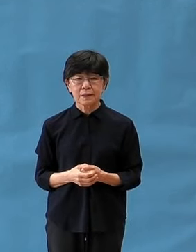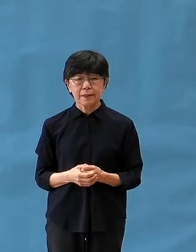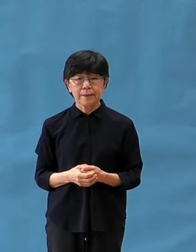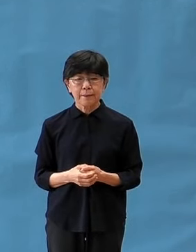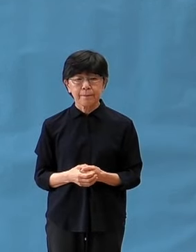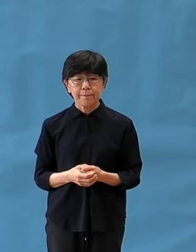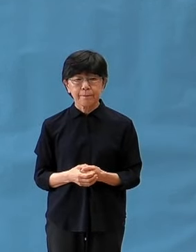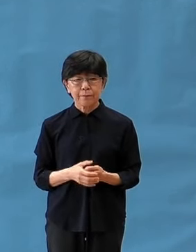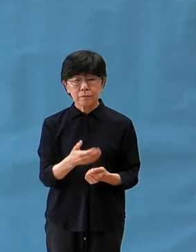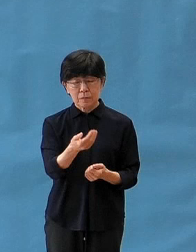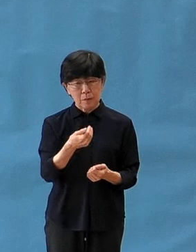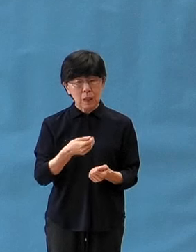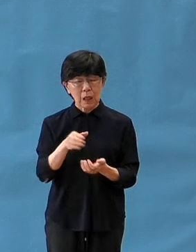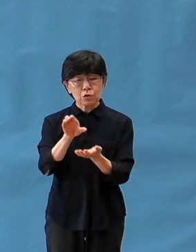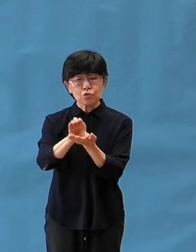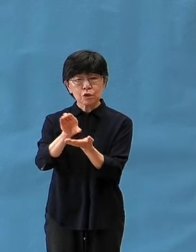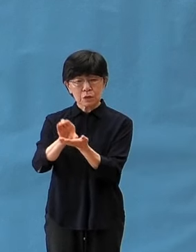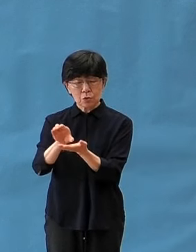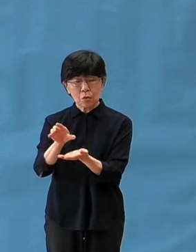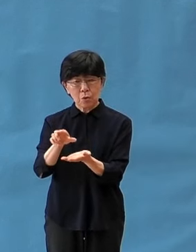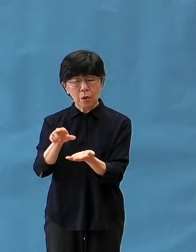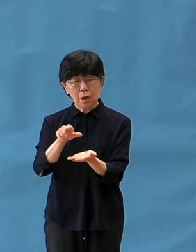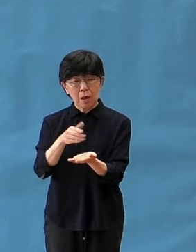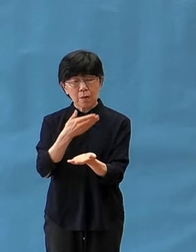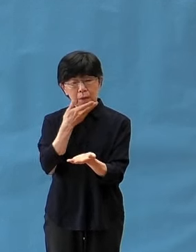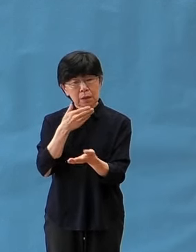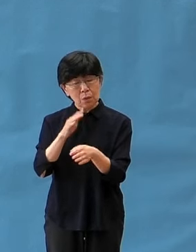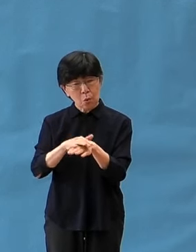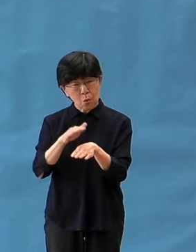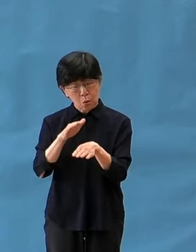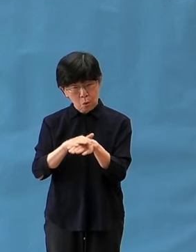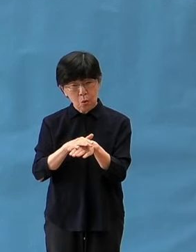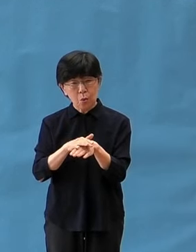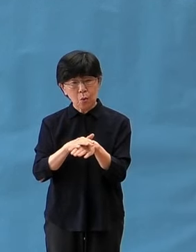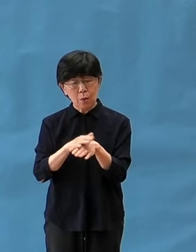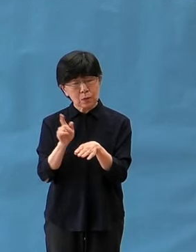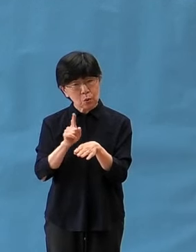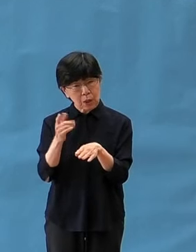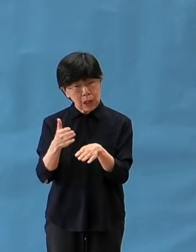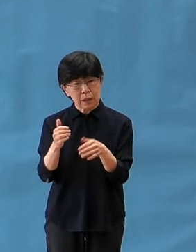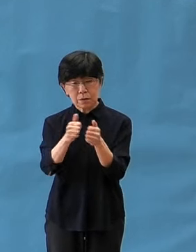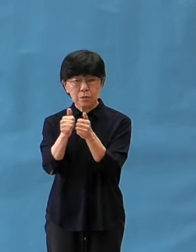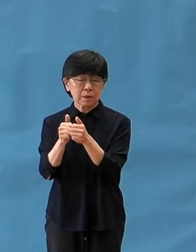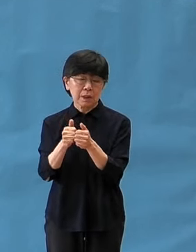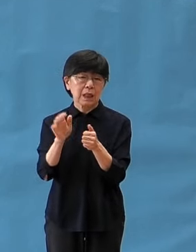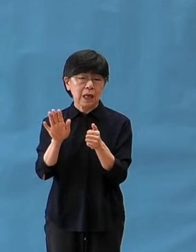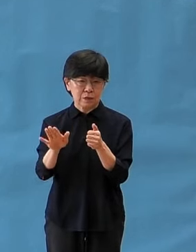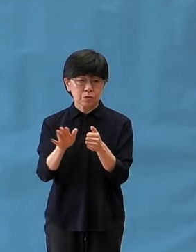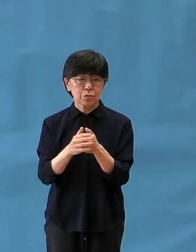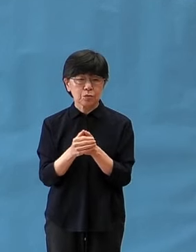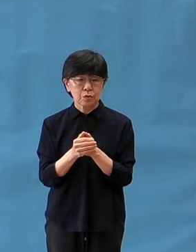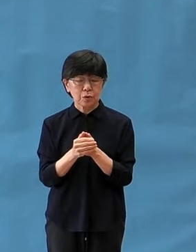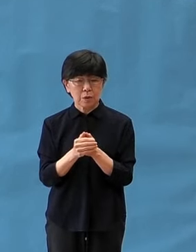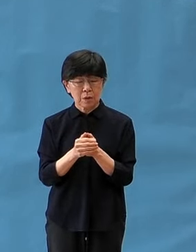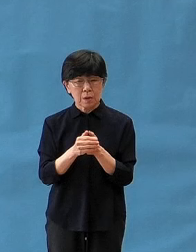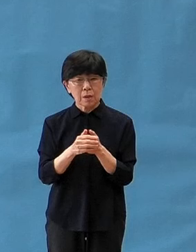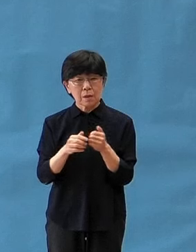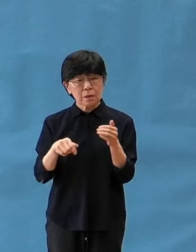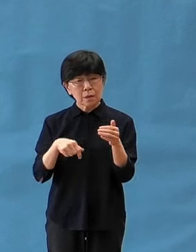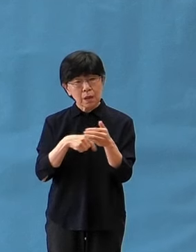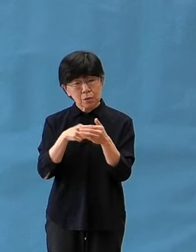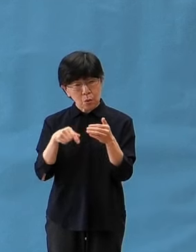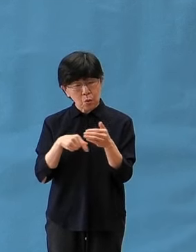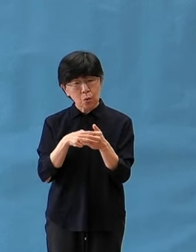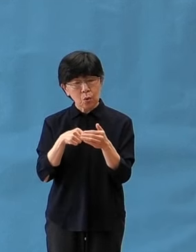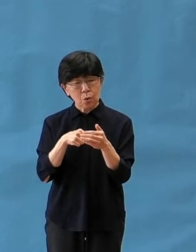またあの駐車場の利便性を高める議論が協議会で続いておりますけれども、まあ、あの有力化が有力な選択肢の一つとする知